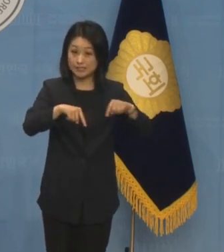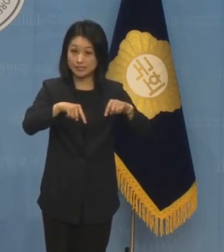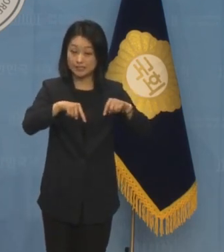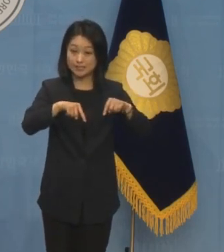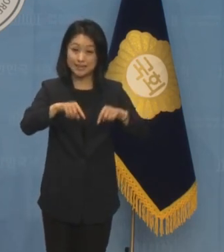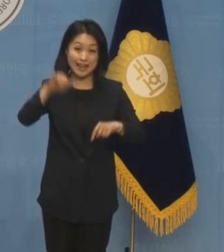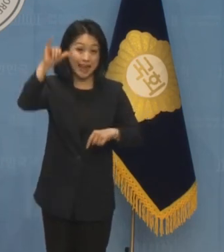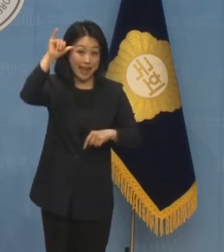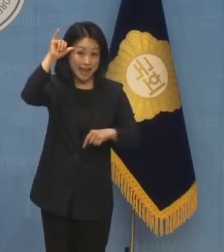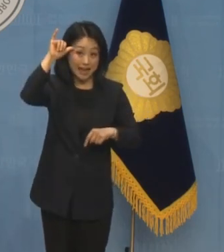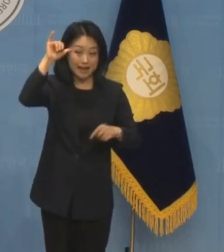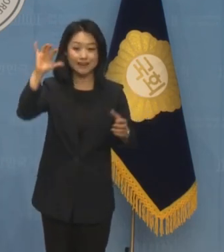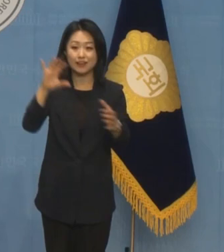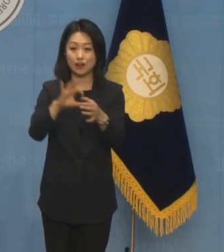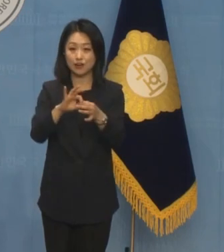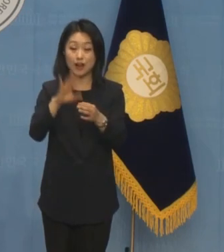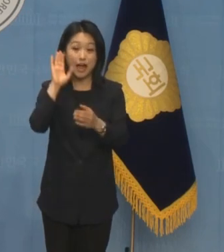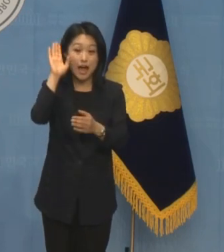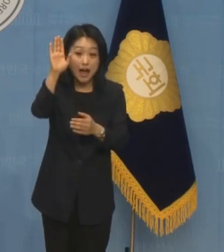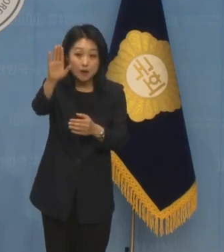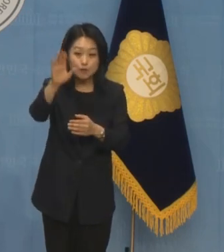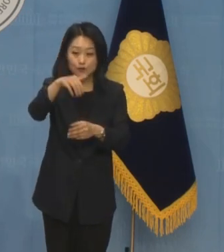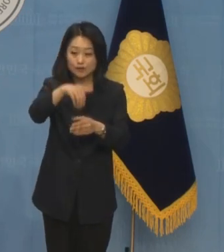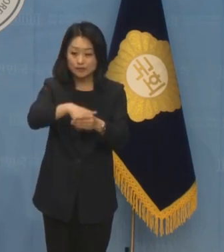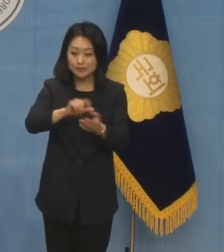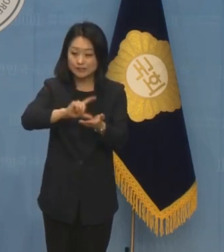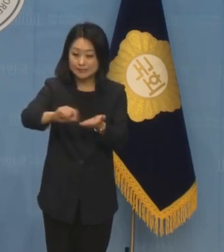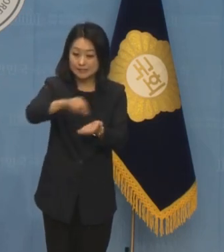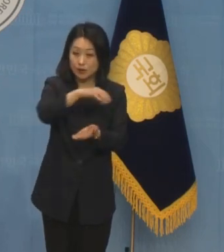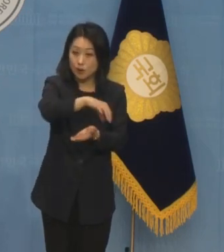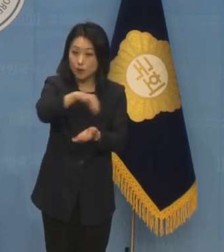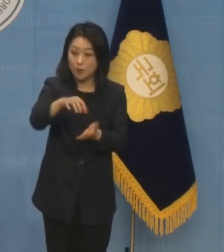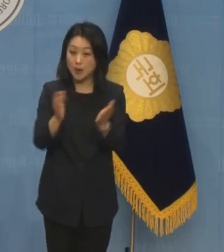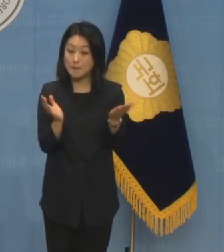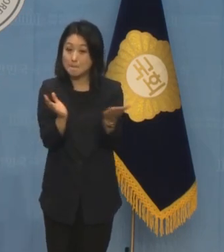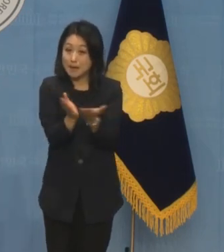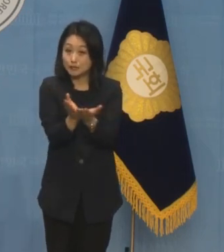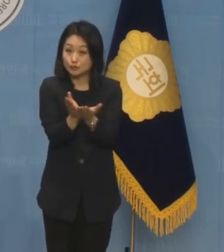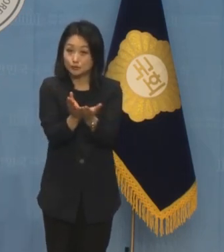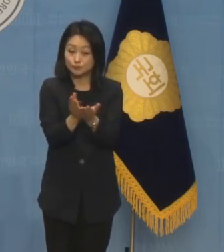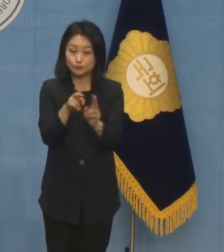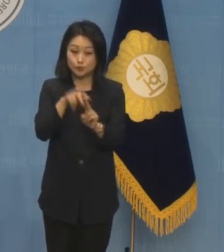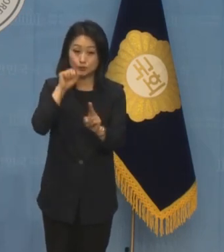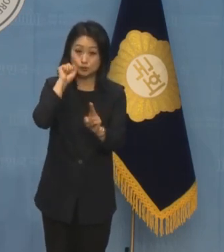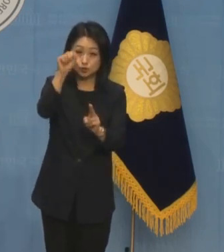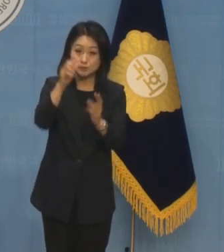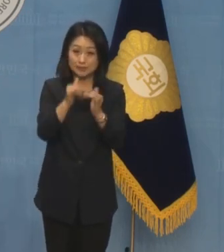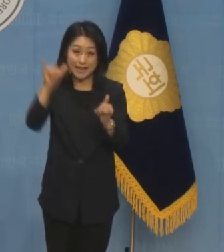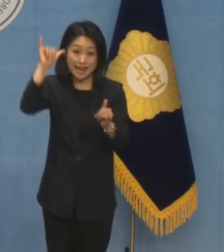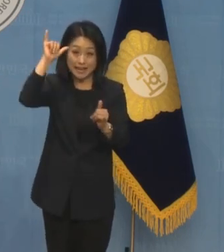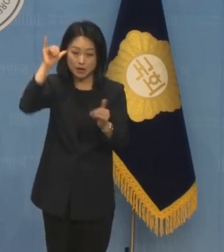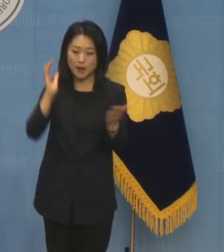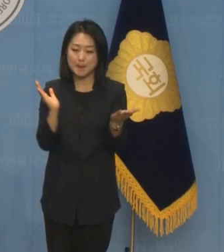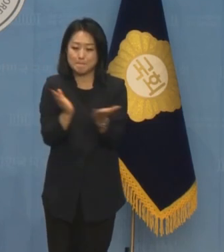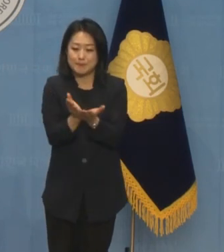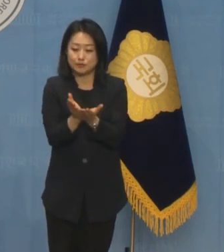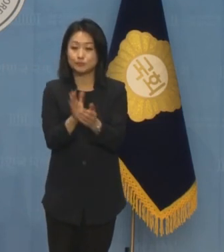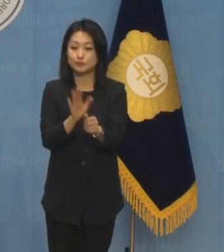AI를 통하여 앞으로 선거에서 지역별, 후보별 맞춤 전략을 제공할 수 있도록